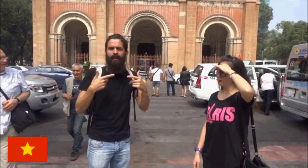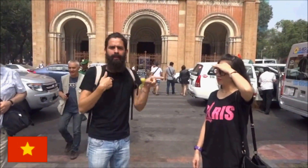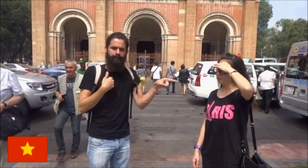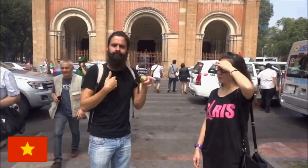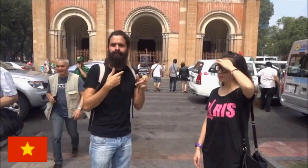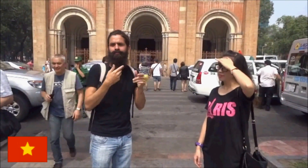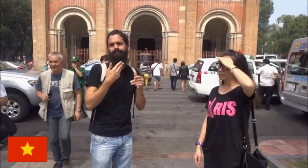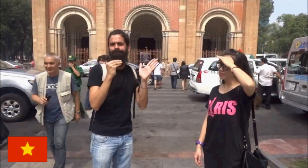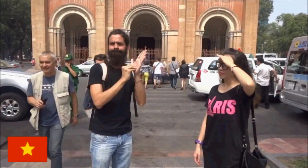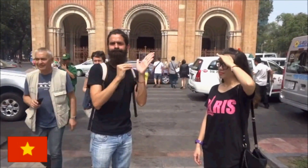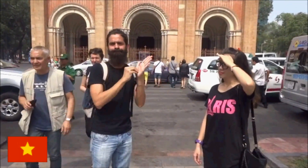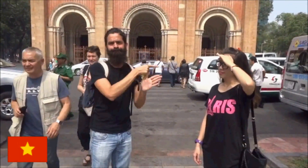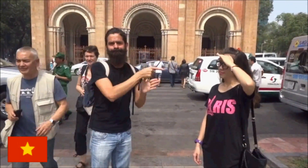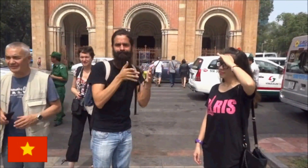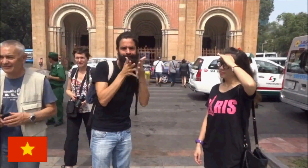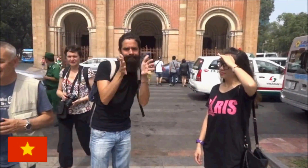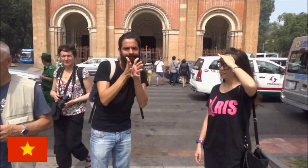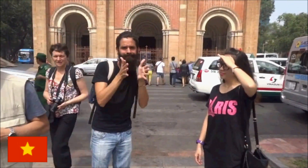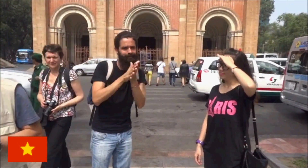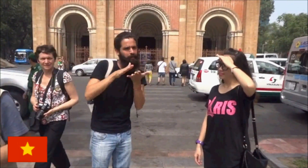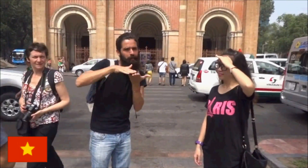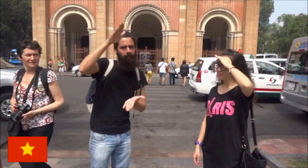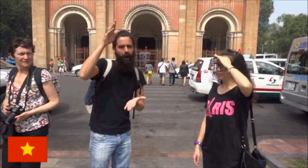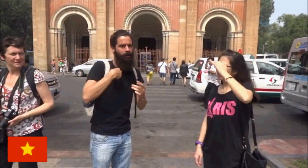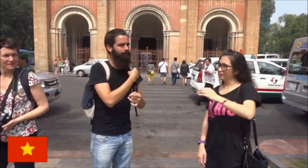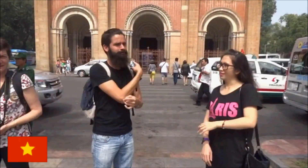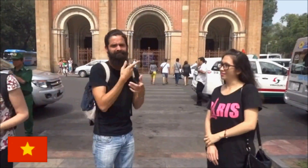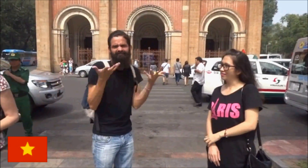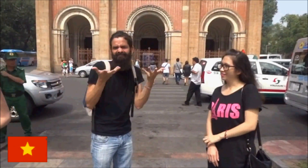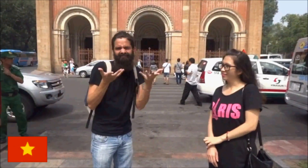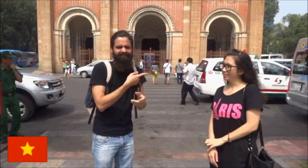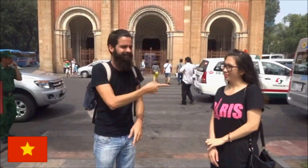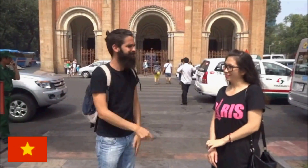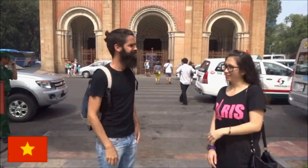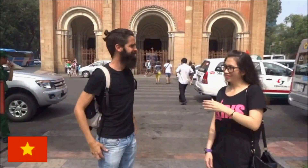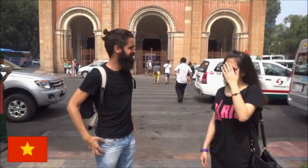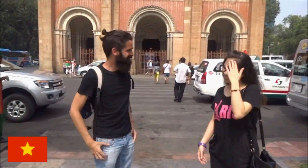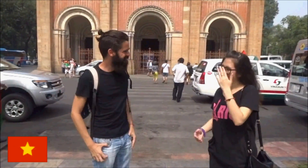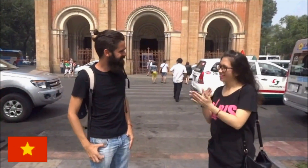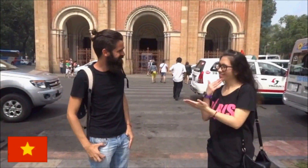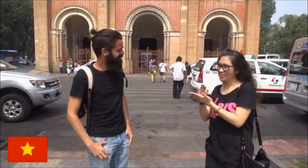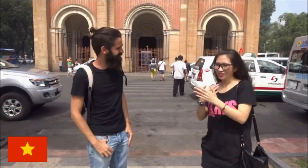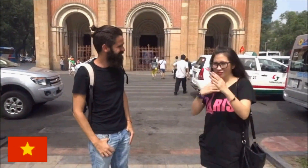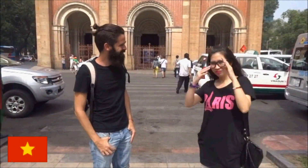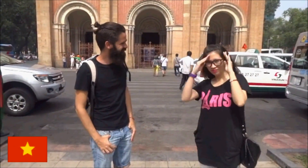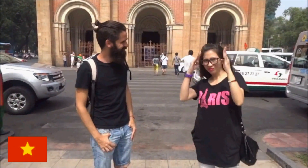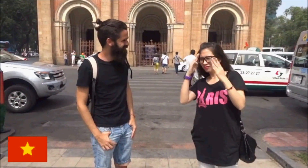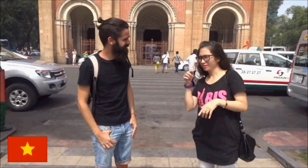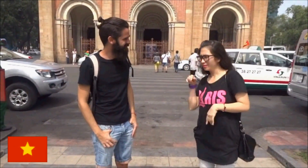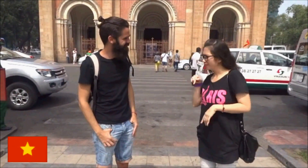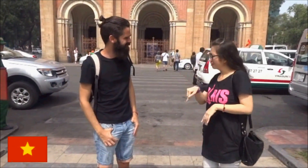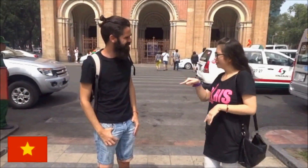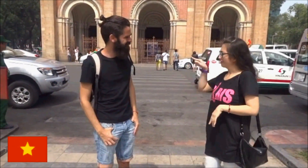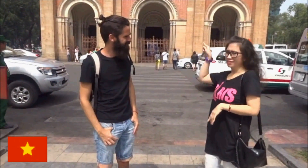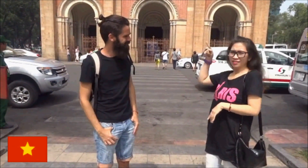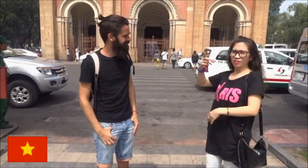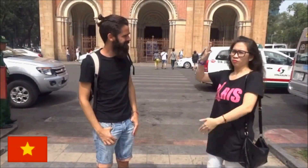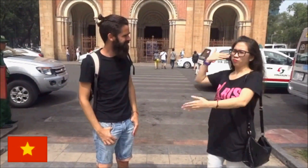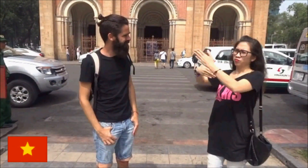Notre-Dame, ici. Et Fong va nous expliquer un petit peu de quoi il s'agit. Alors salut,